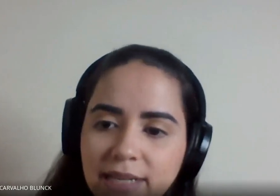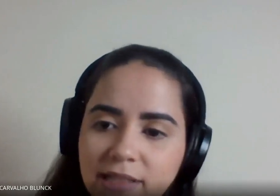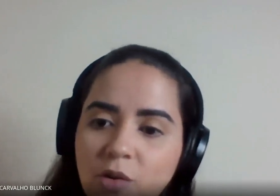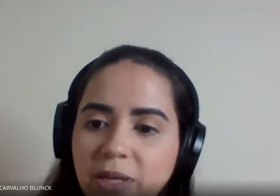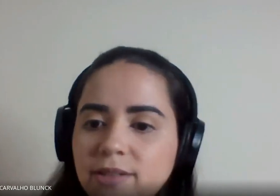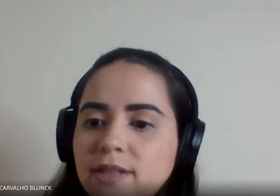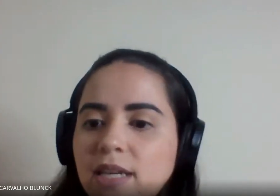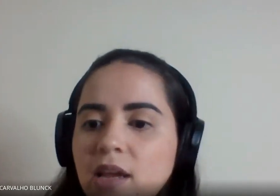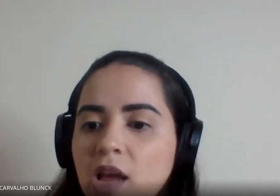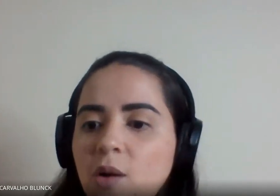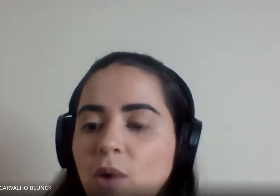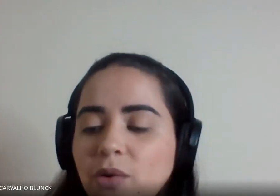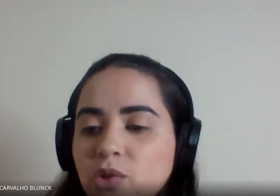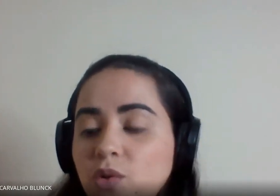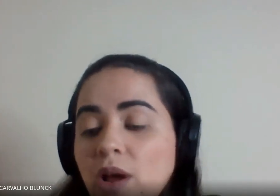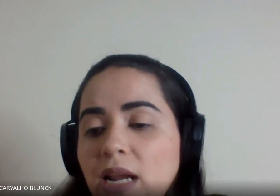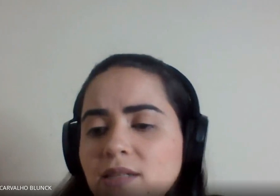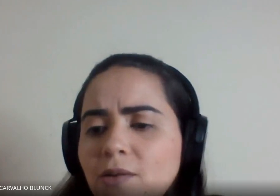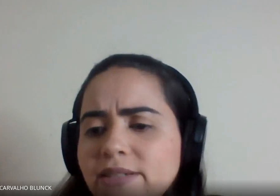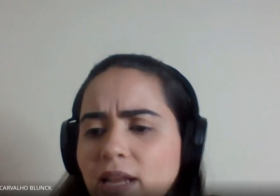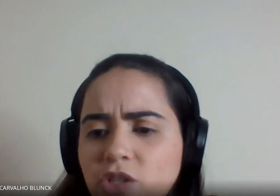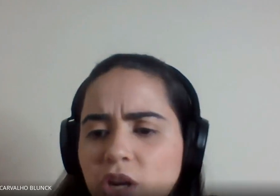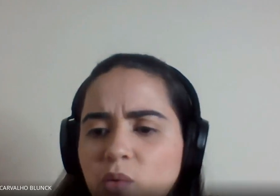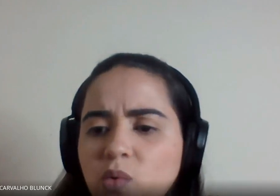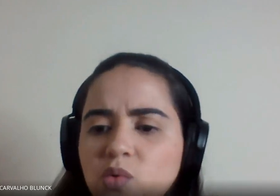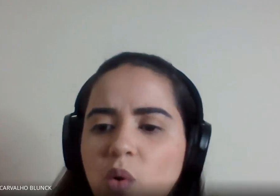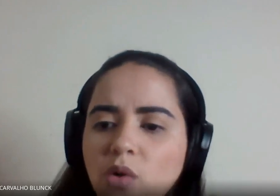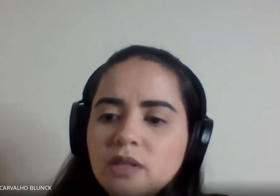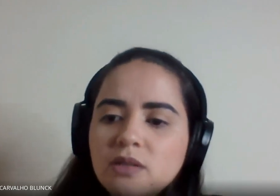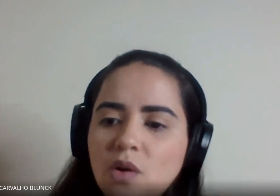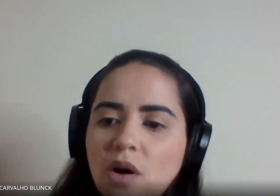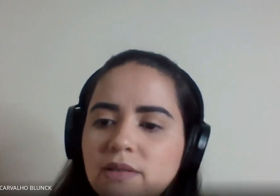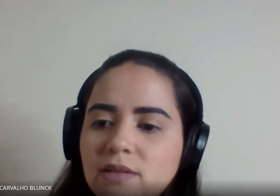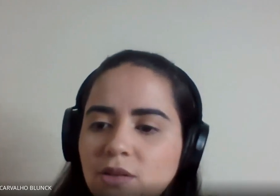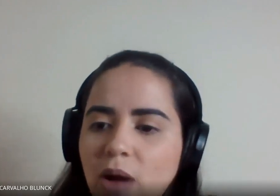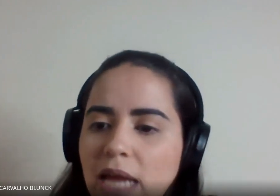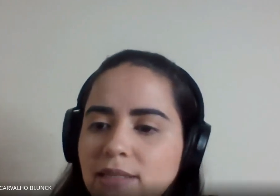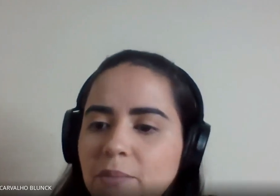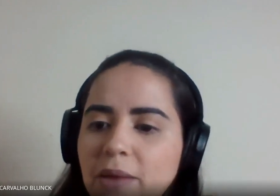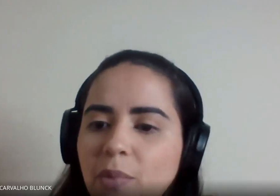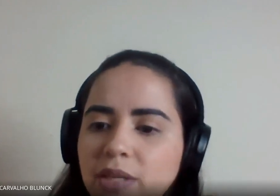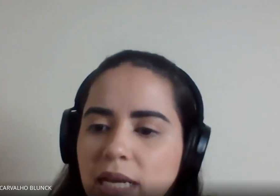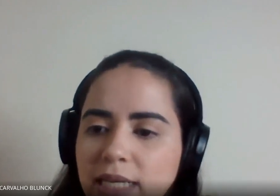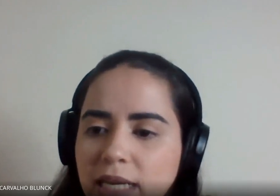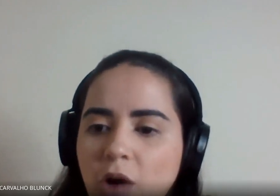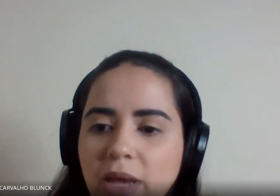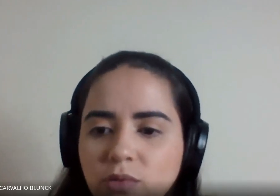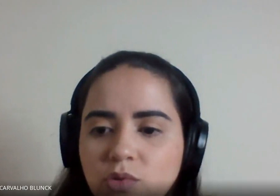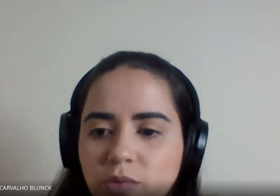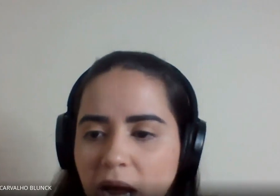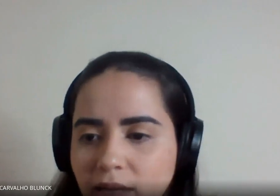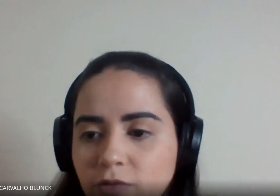A Maricela está comentando aqui. Boa noite. Com relação à sala de recurso, outras escolas estaduais também podem aderir